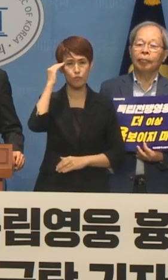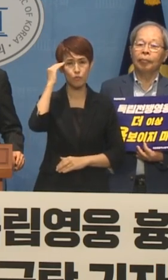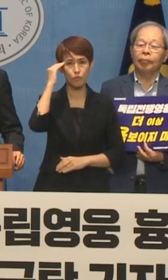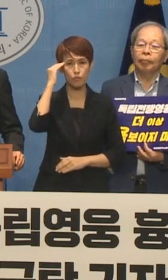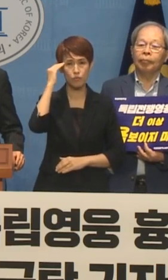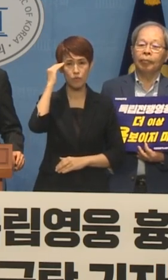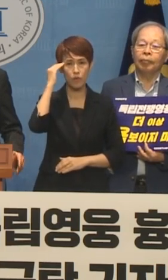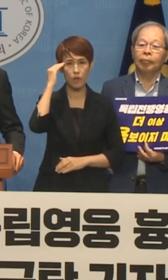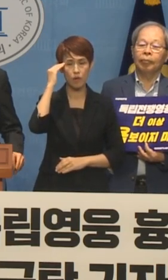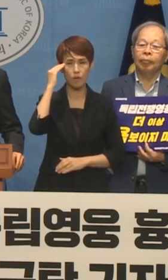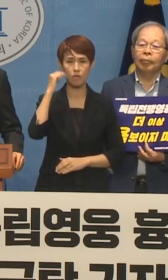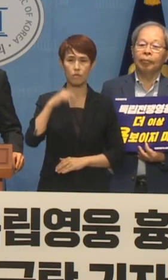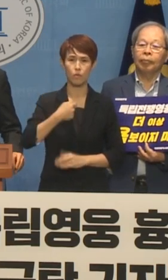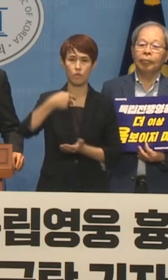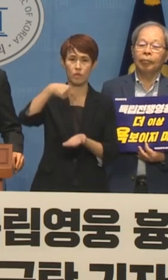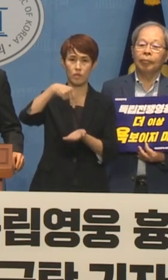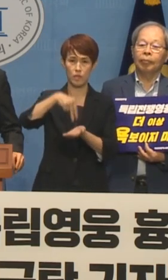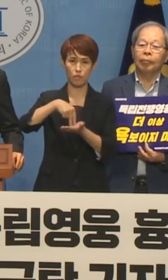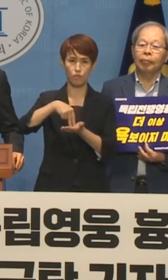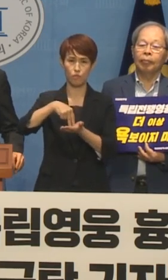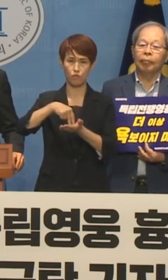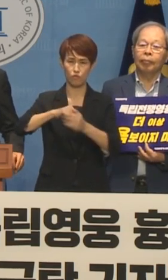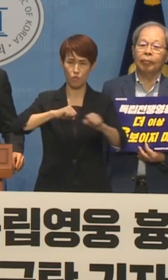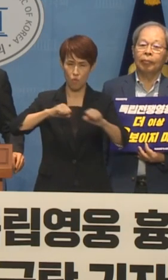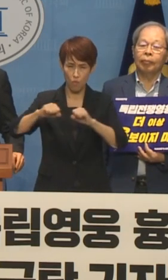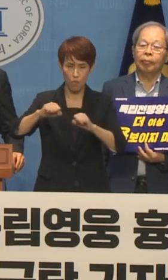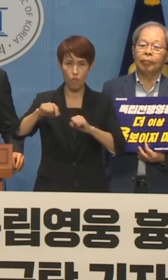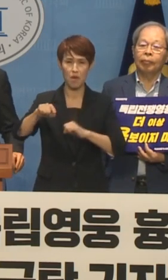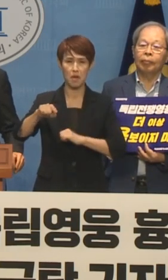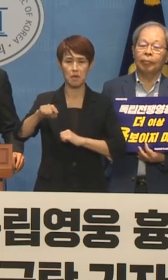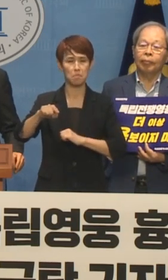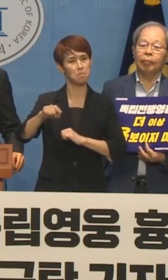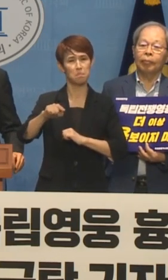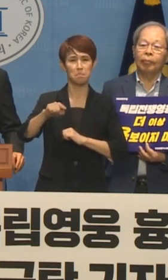독립운동, 국군의 정체성을 부정하고 나섰습니다.